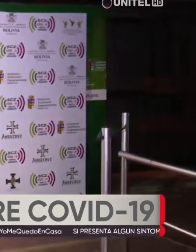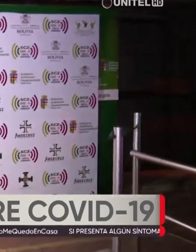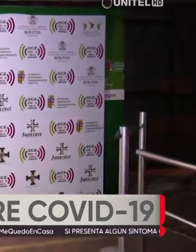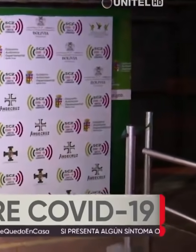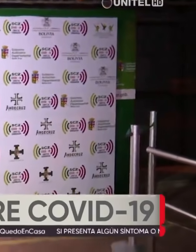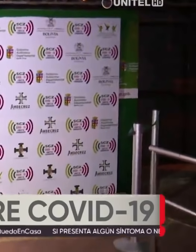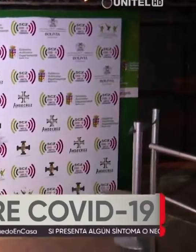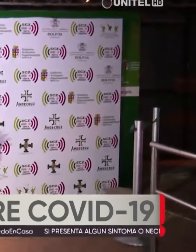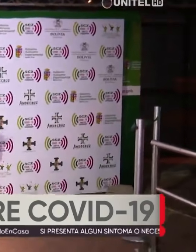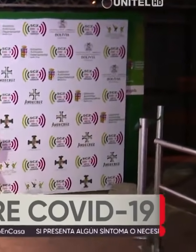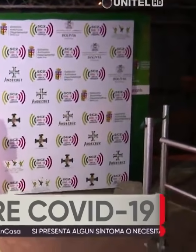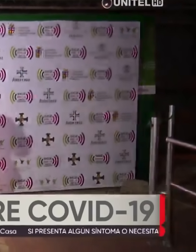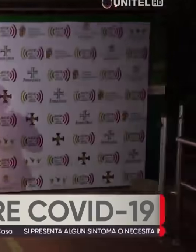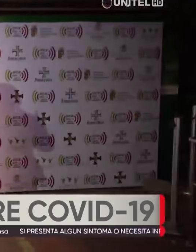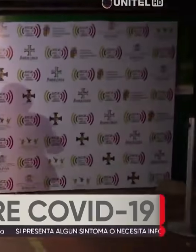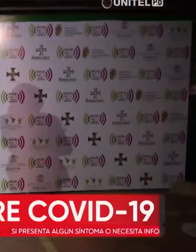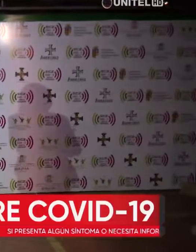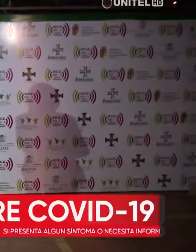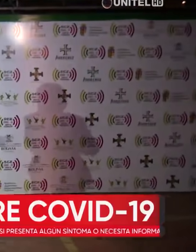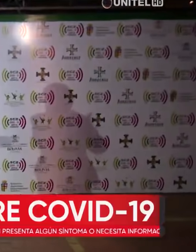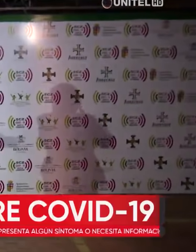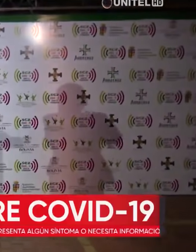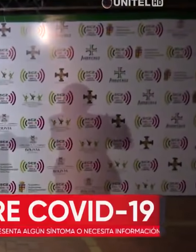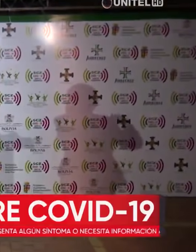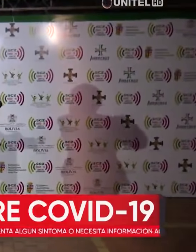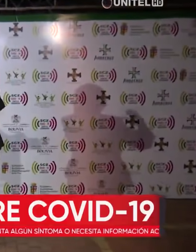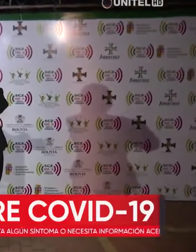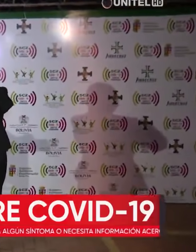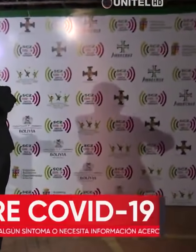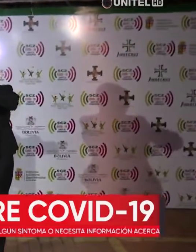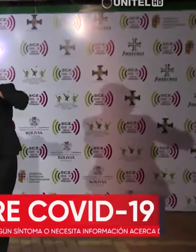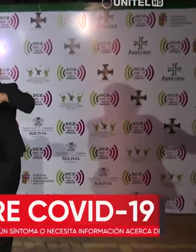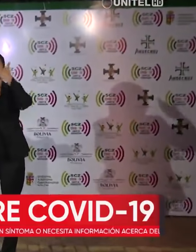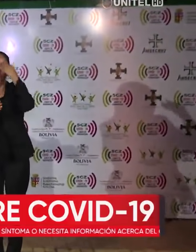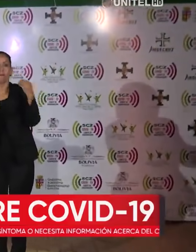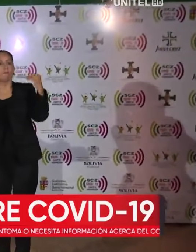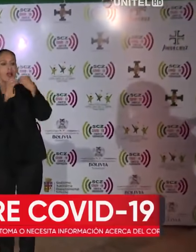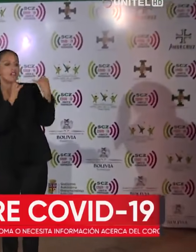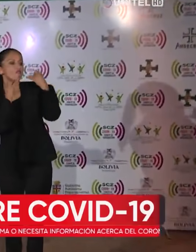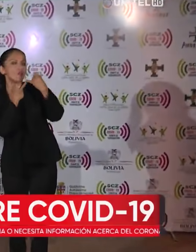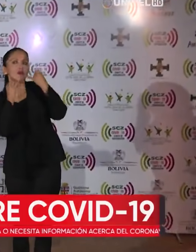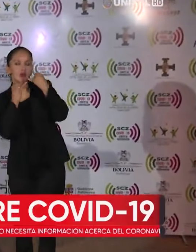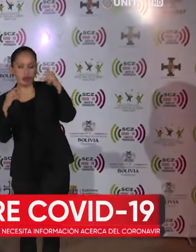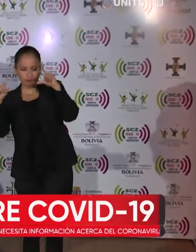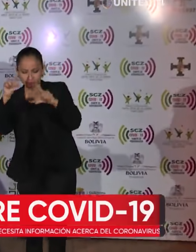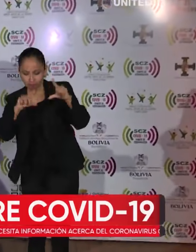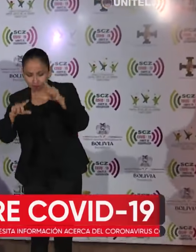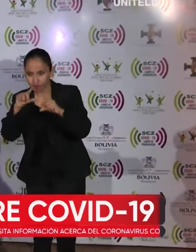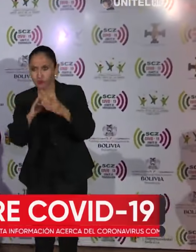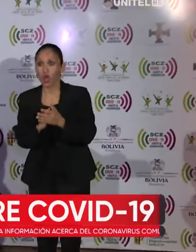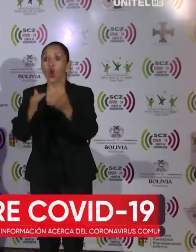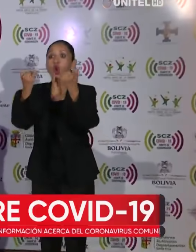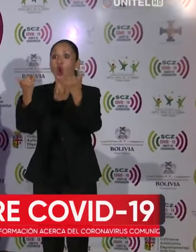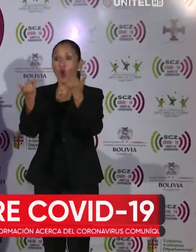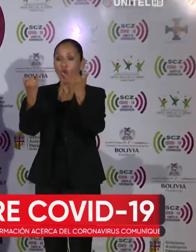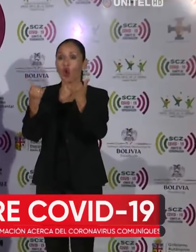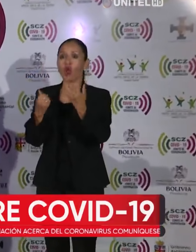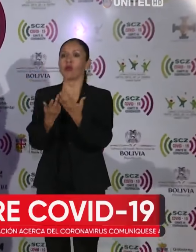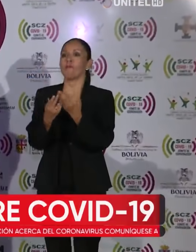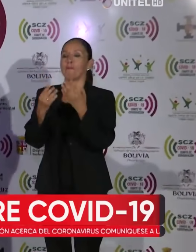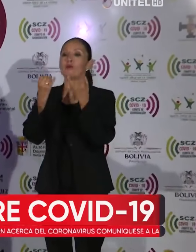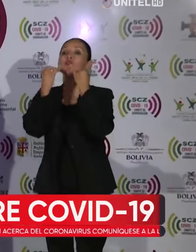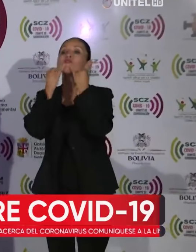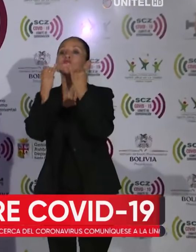favor. Bueno, buenas noches. Perdón por el atraso. Estábamos recibiendo información del laboratorio. Hoy día vamos a